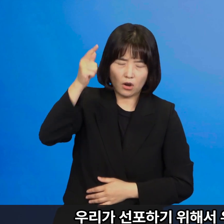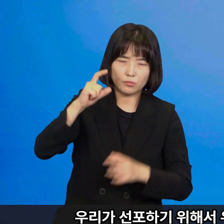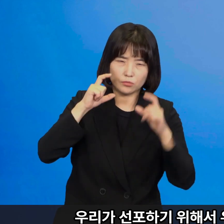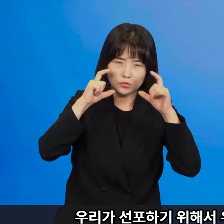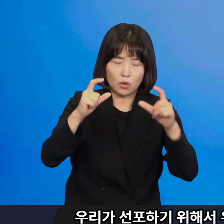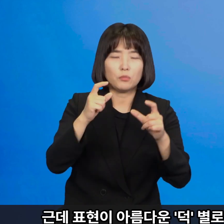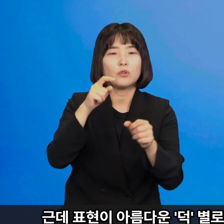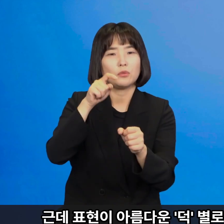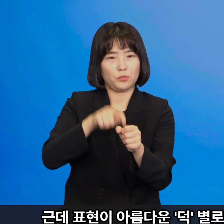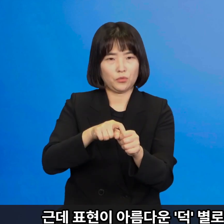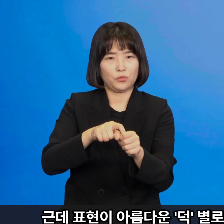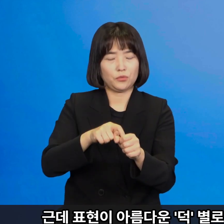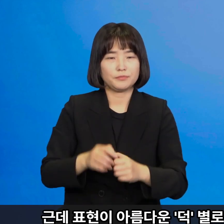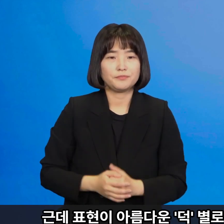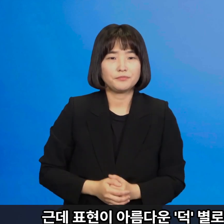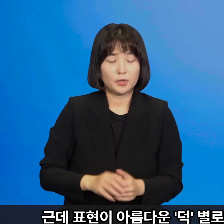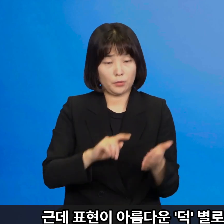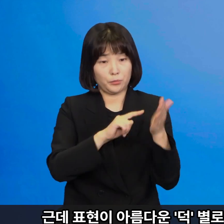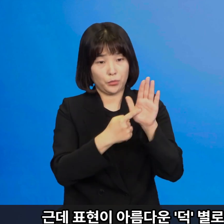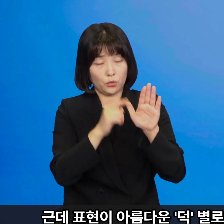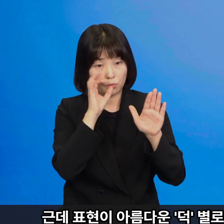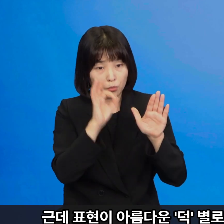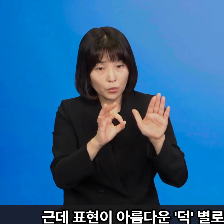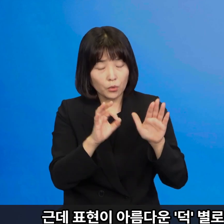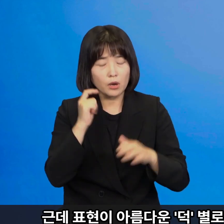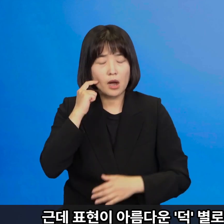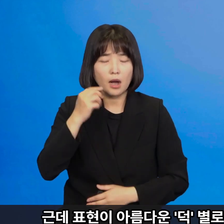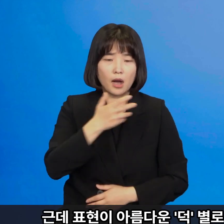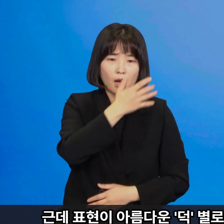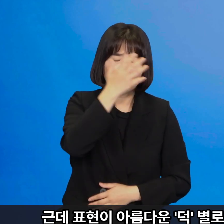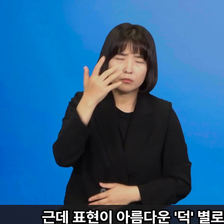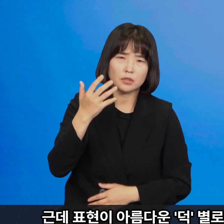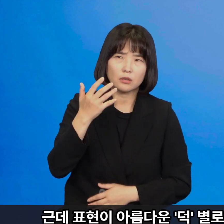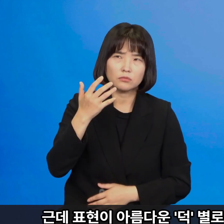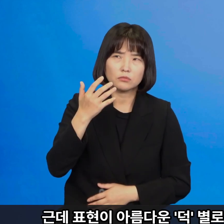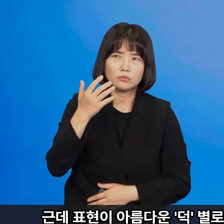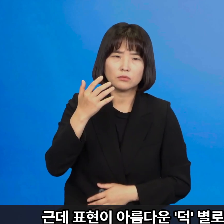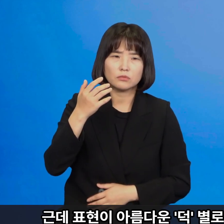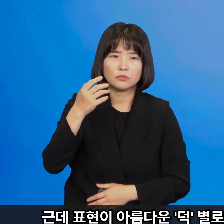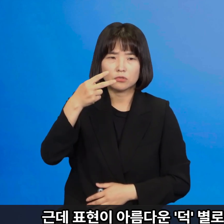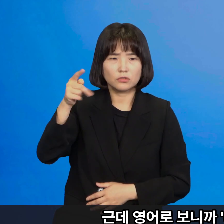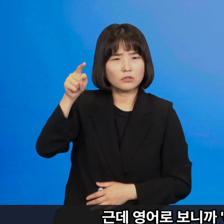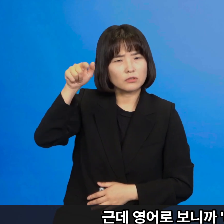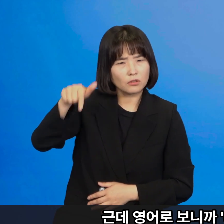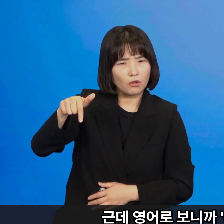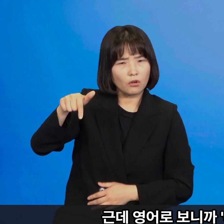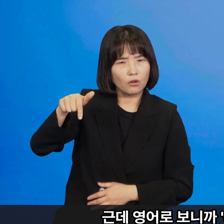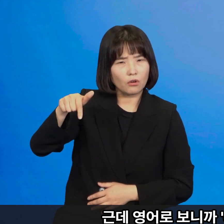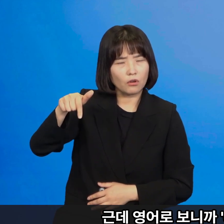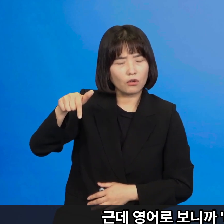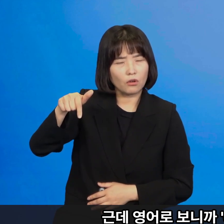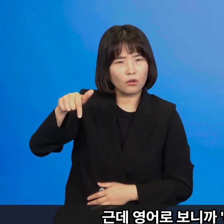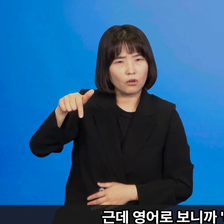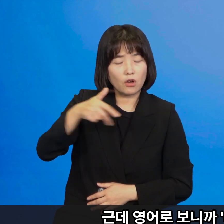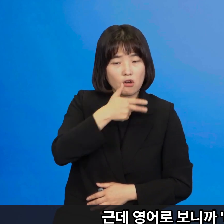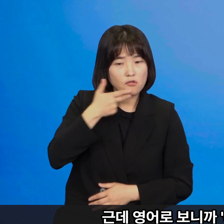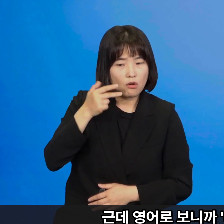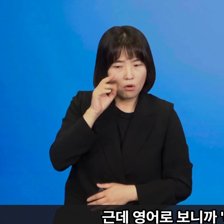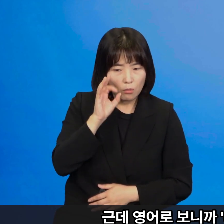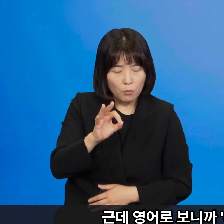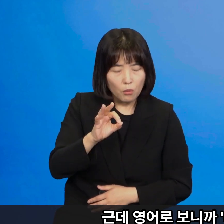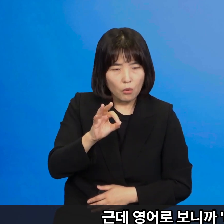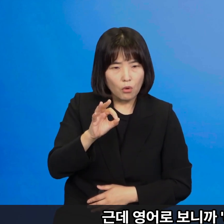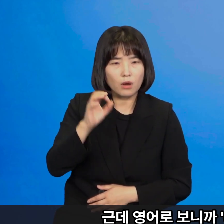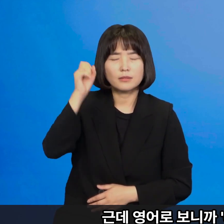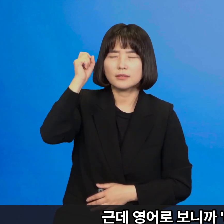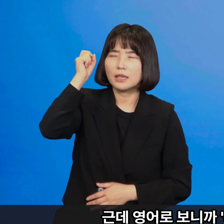우리를 부르셨다는 거거든요. 근데 표현이 아름다운 덕, 별로 딱 다가오지 않죠. 덕이란 표현이. 근데 영어로 보니까